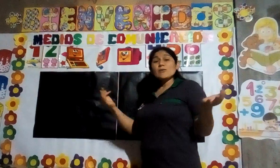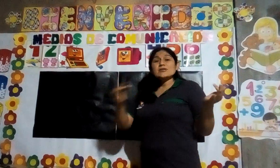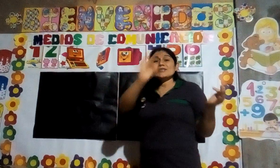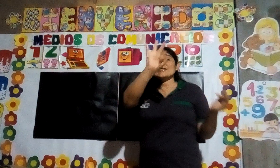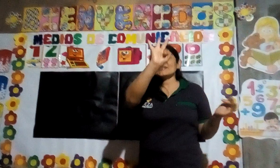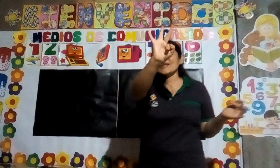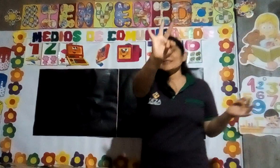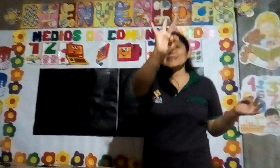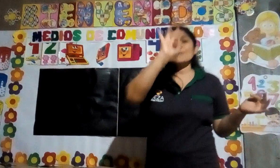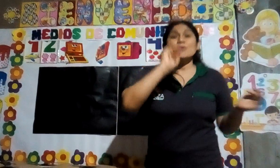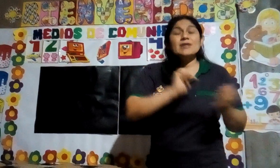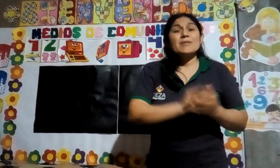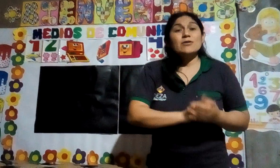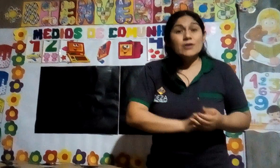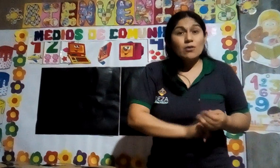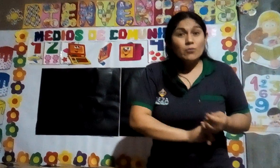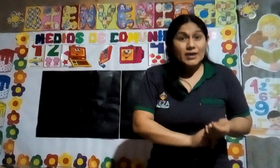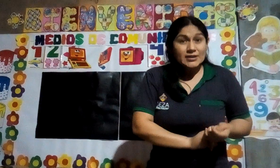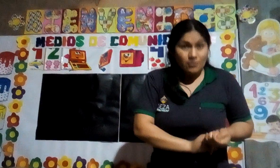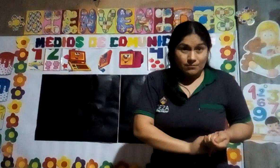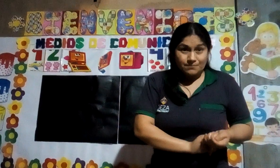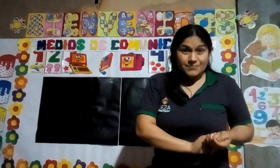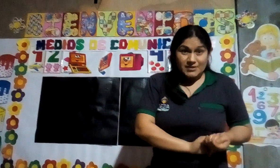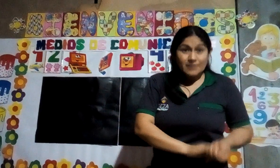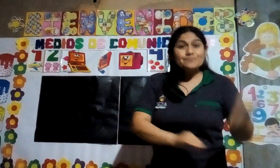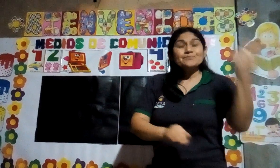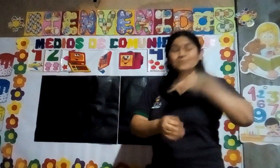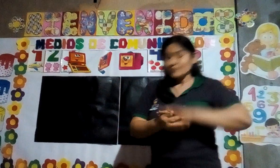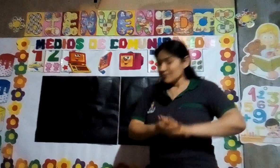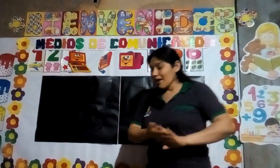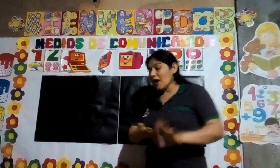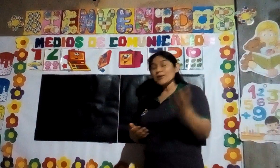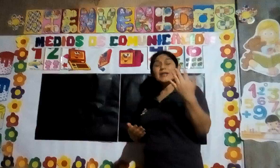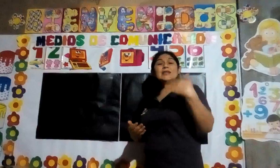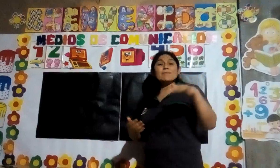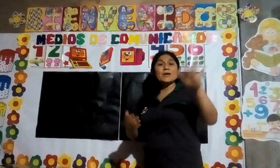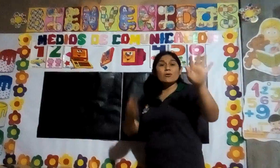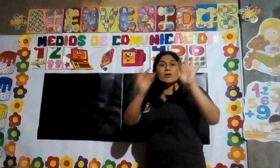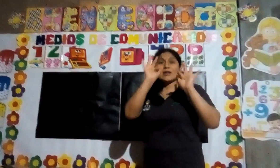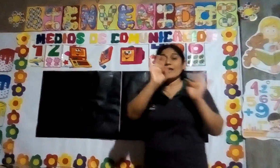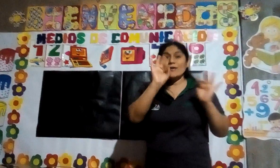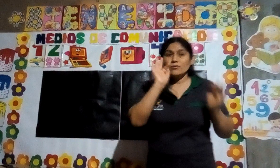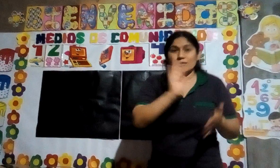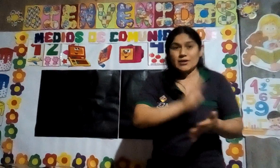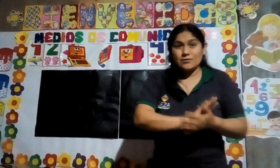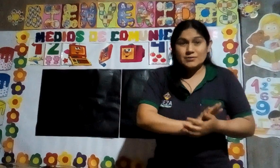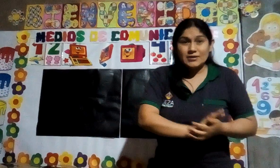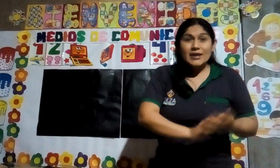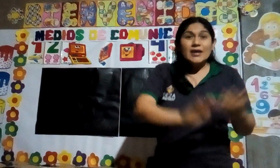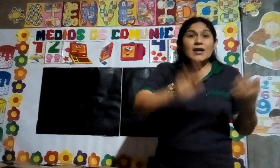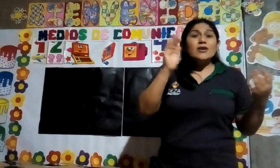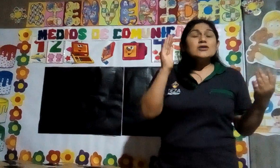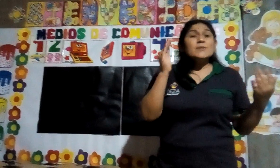tenemos tres tipos de medios de comunicación, ¿sí? Ahorita les explico cada uno de ellos. Los medios